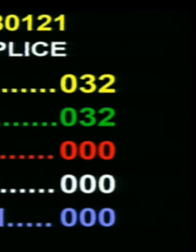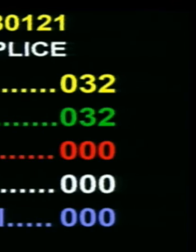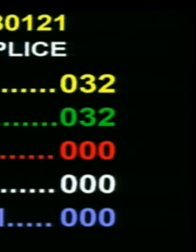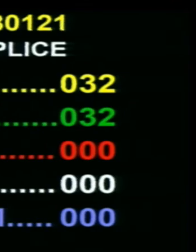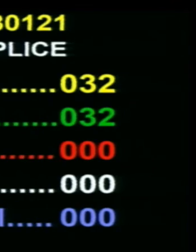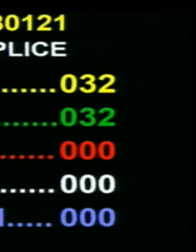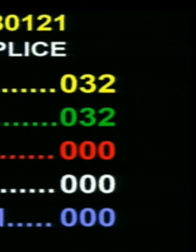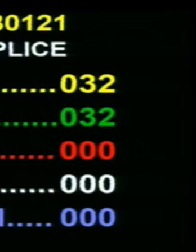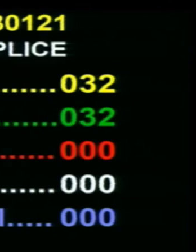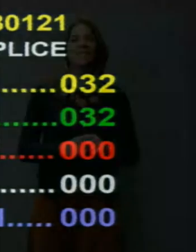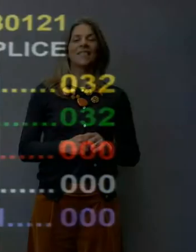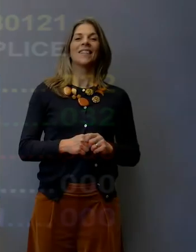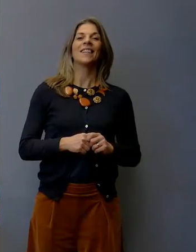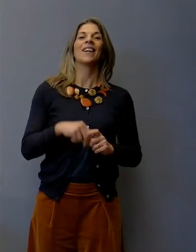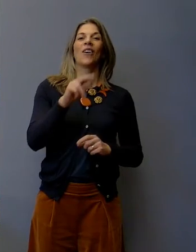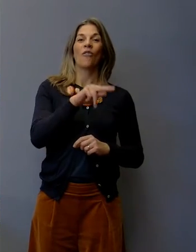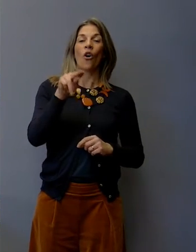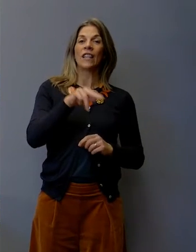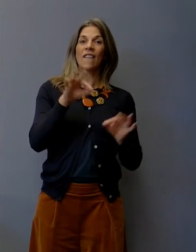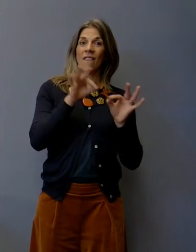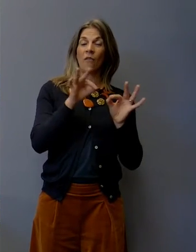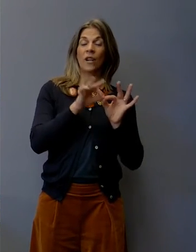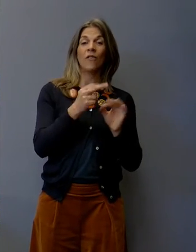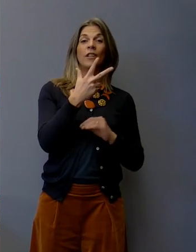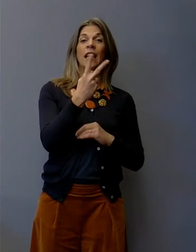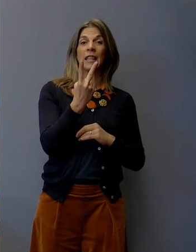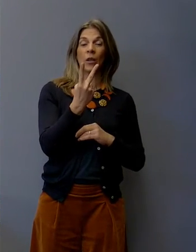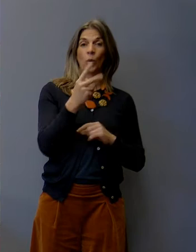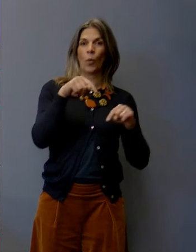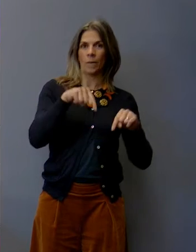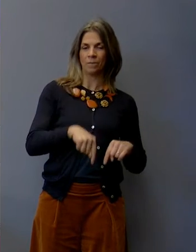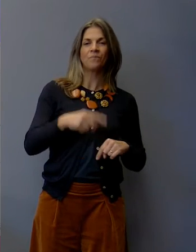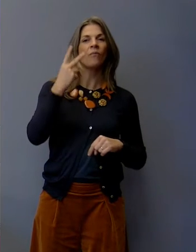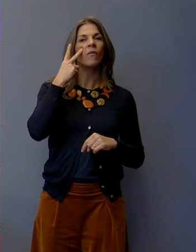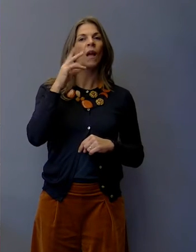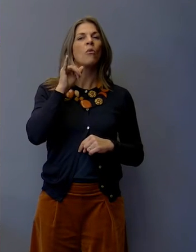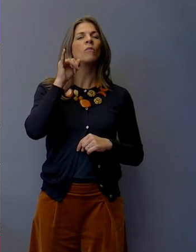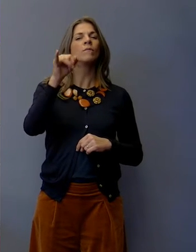32 voti favorevoli in aula consigliere avvenente